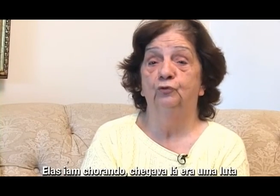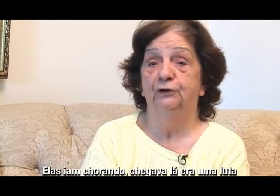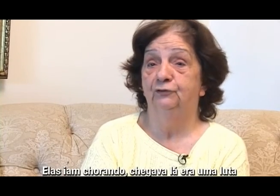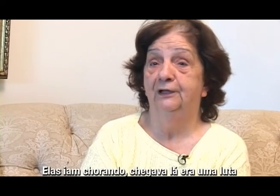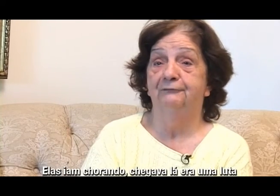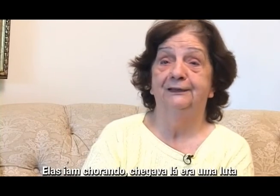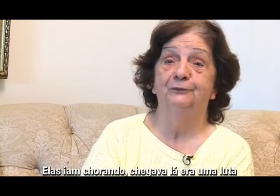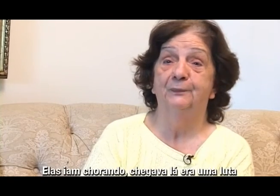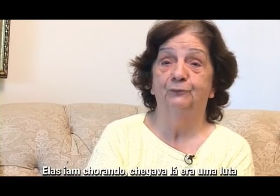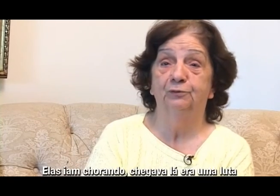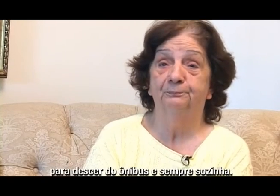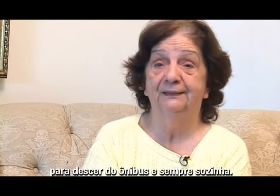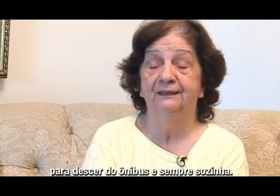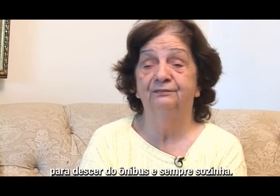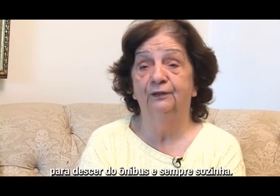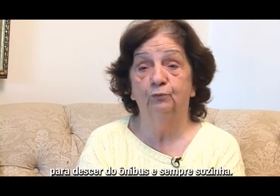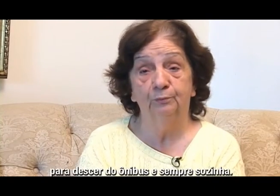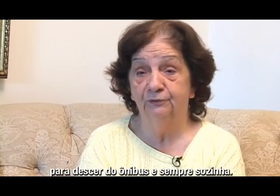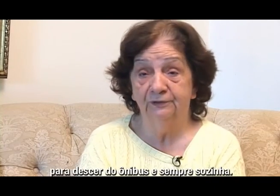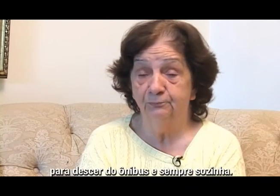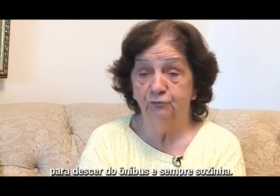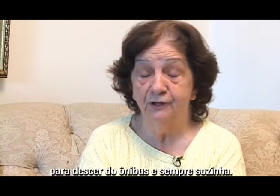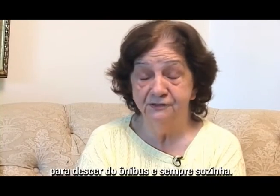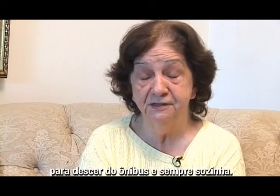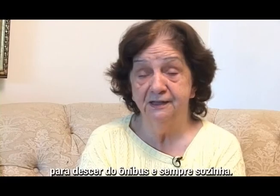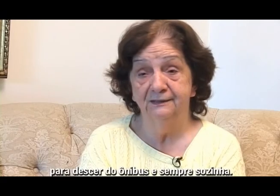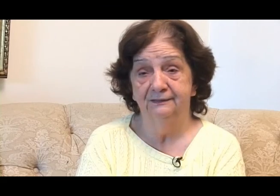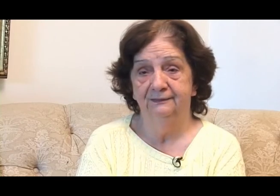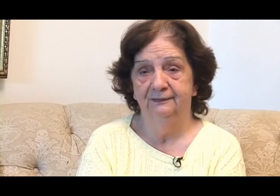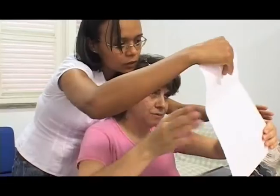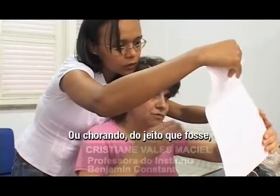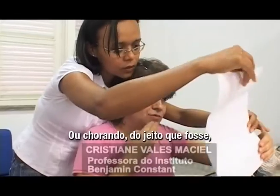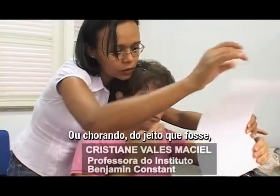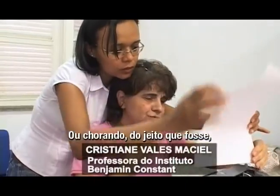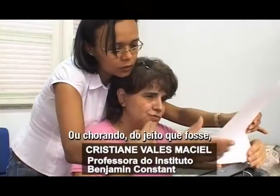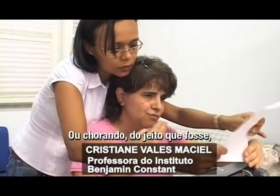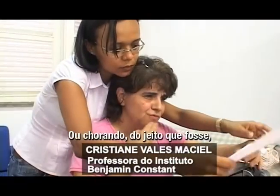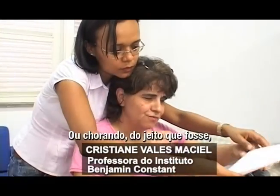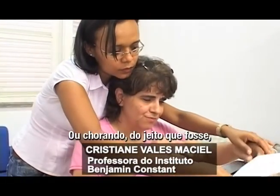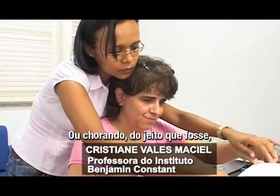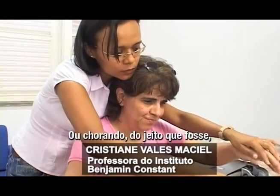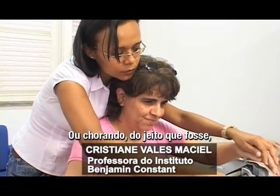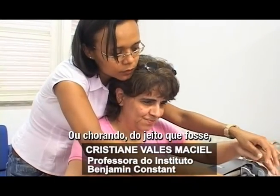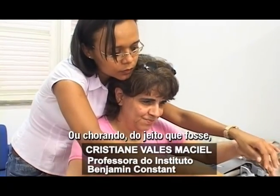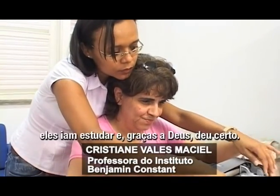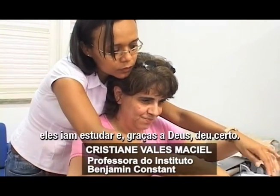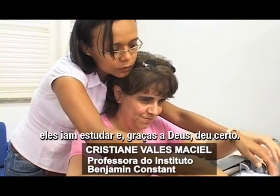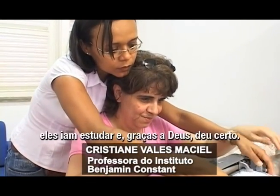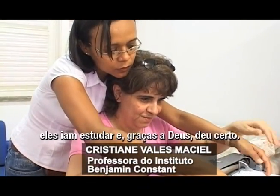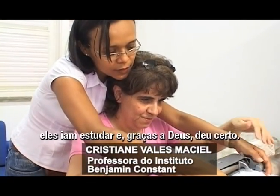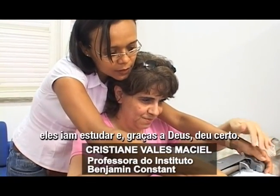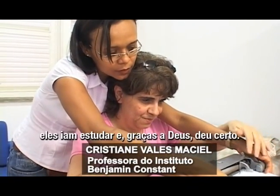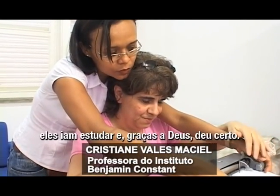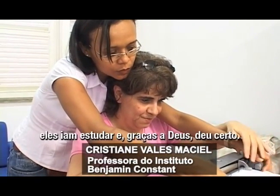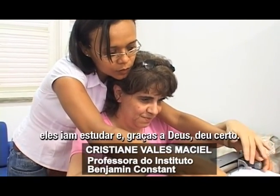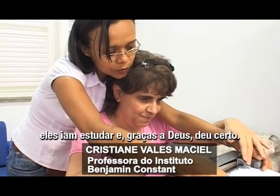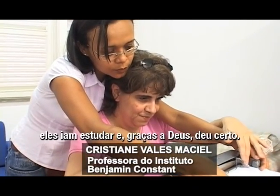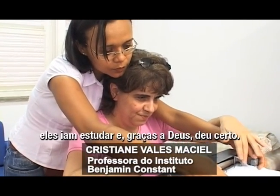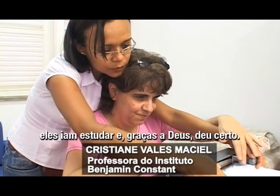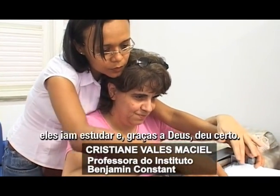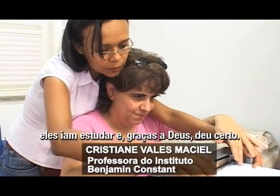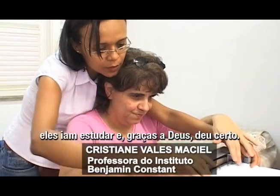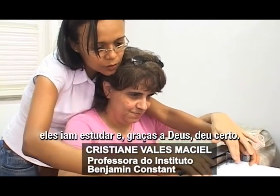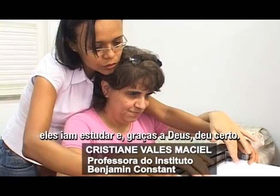elas iam chorando, chegava lá, era uma luta para descer do ônibus, sempre sozinha. Ou chorando, do jeito que fosse, eles iam estudar,